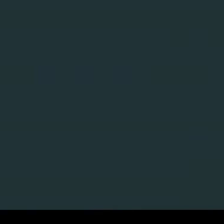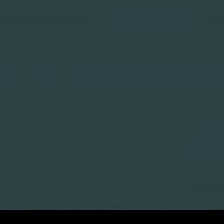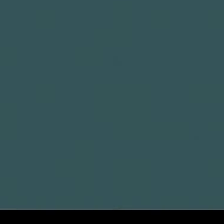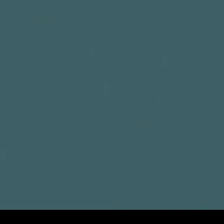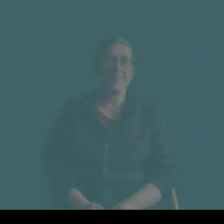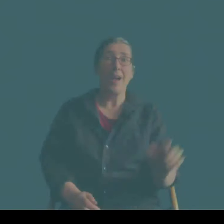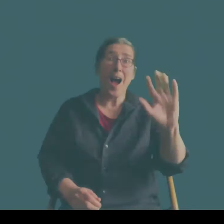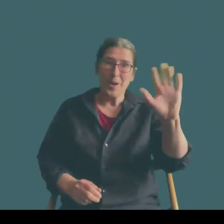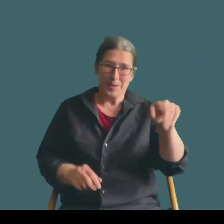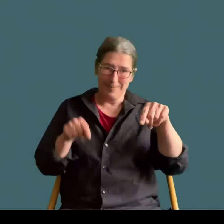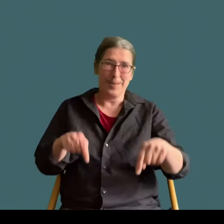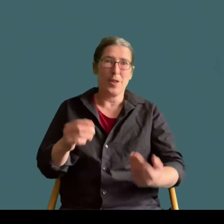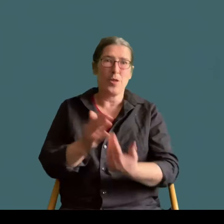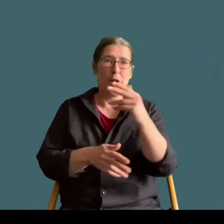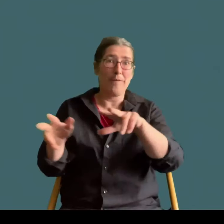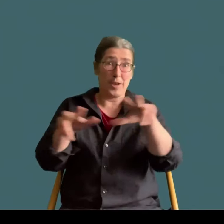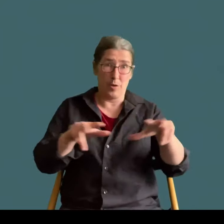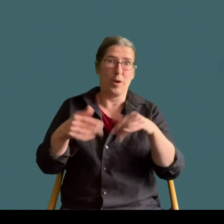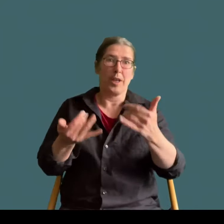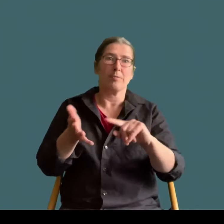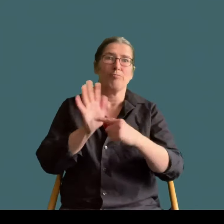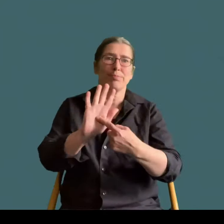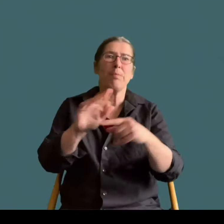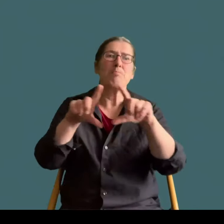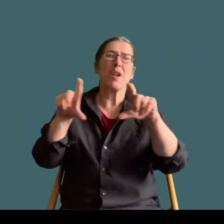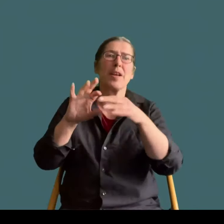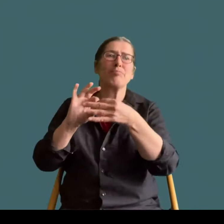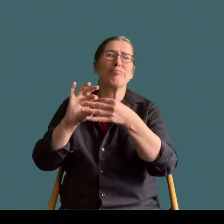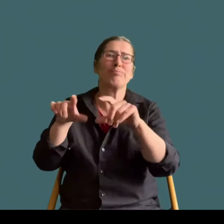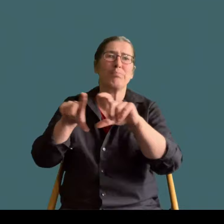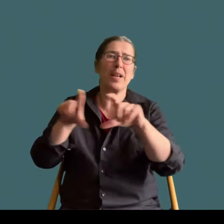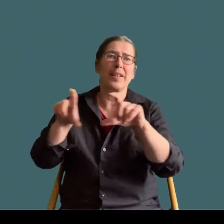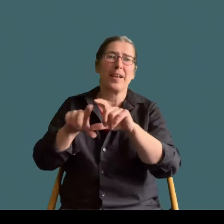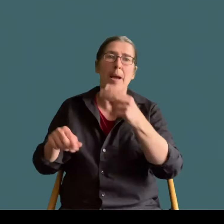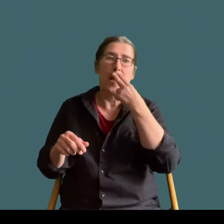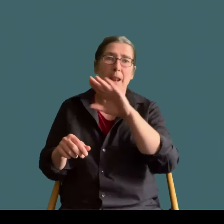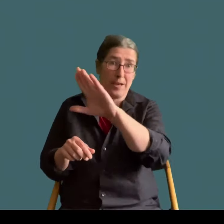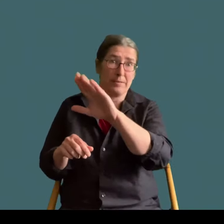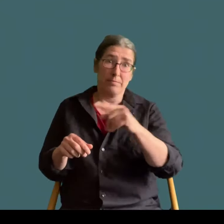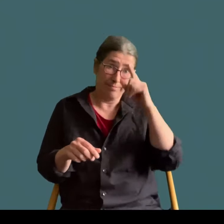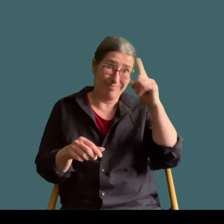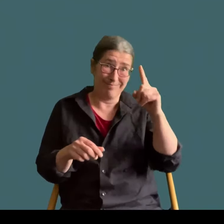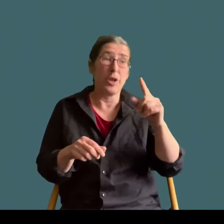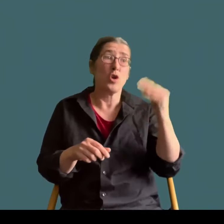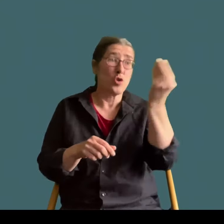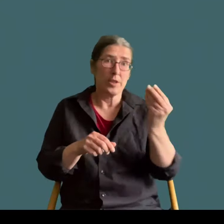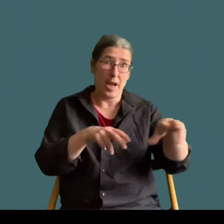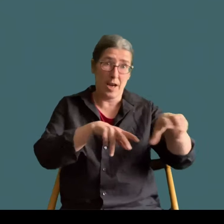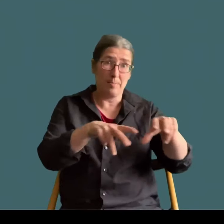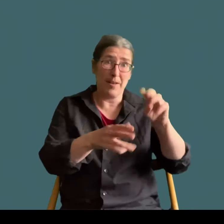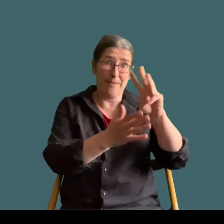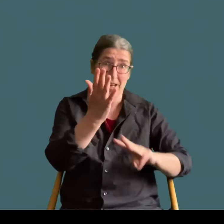Hallo, hier ein neues Video, diesmal zu den Bildern von Hitler. Ihr wisst ja, dass die Kunstakademie in Wien Hitler